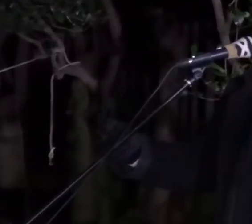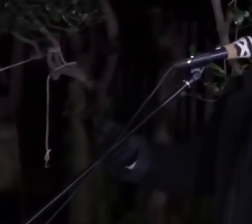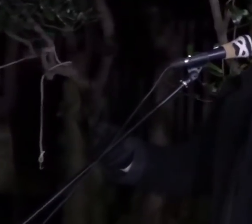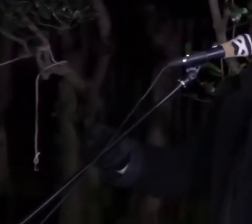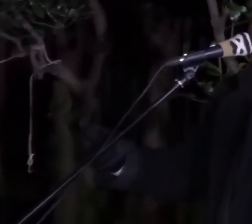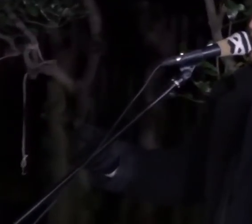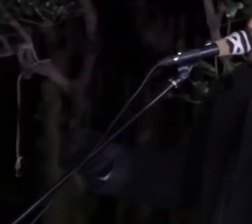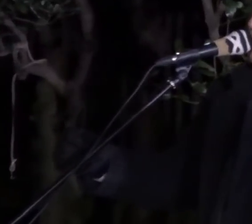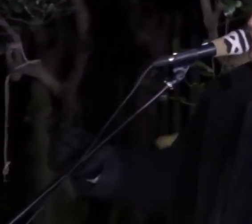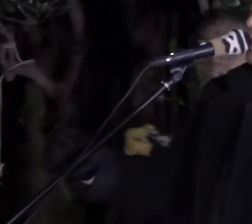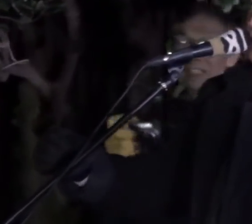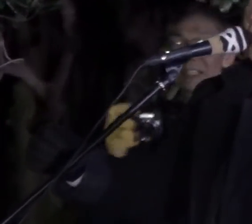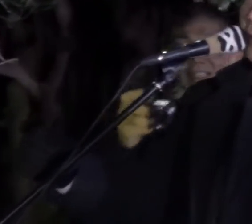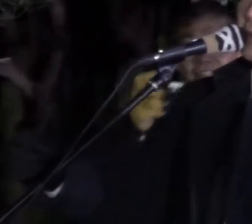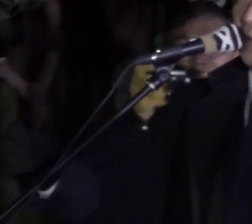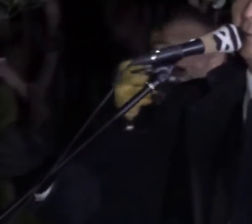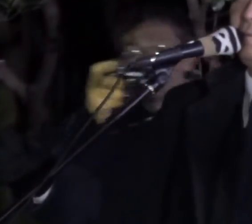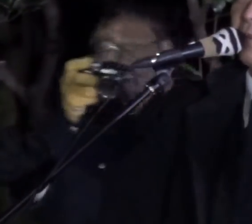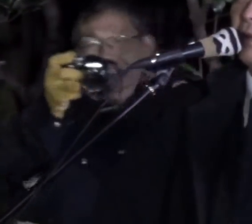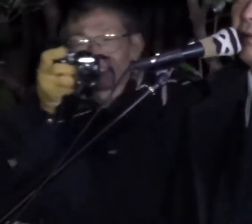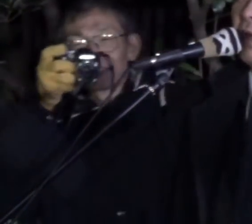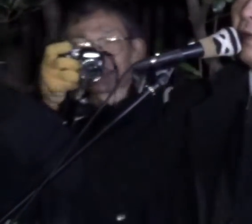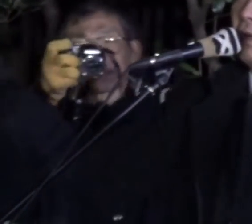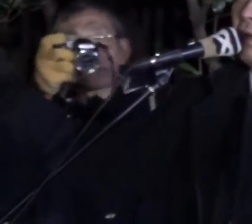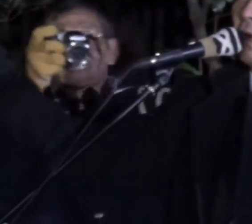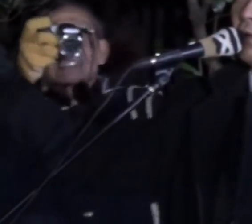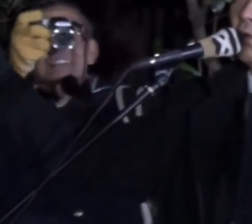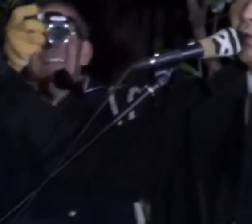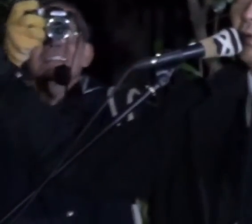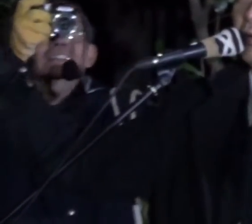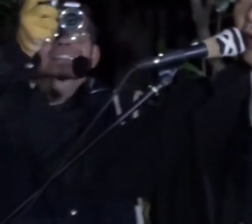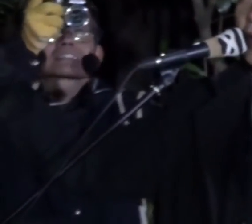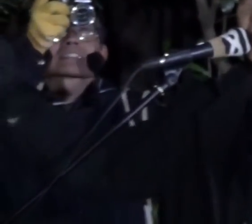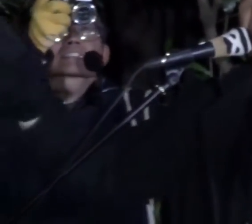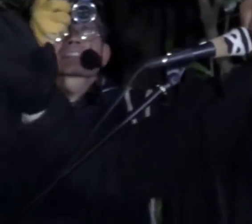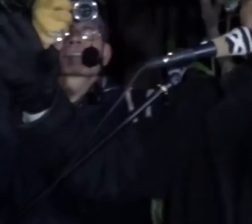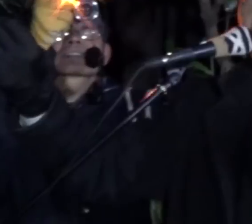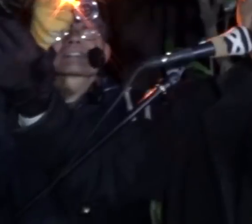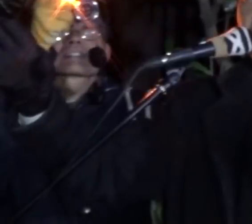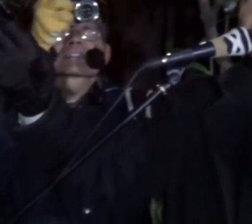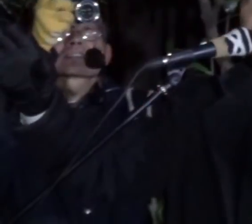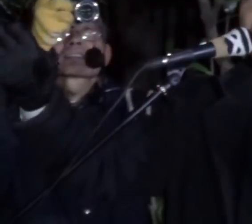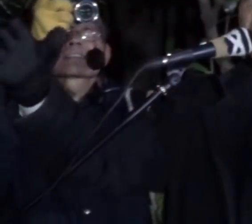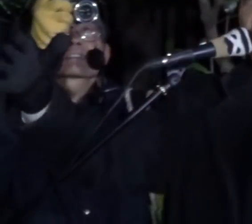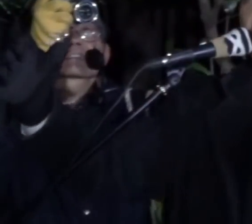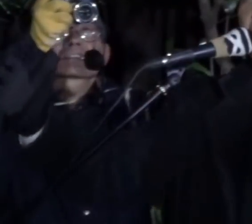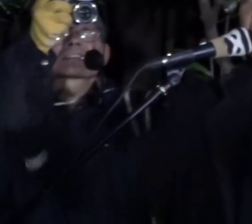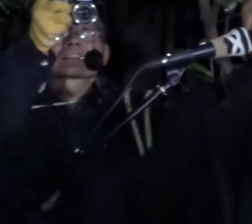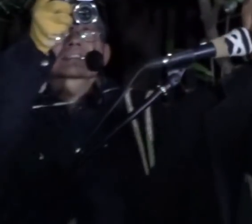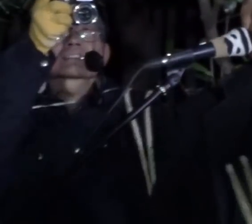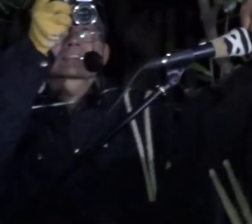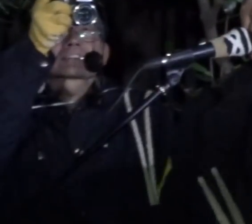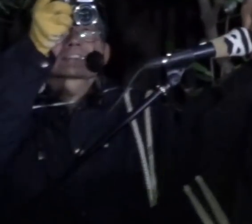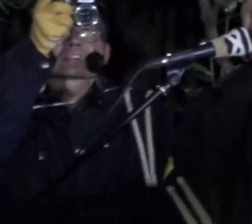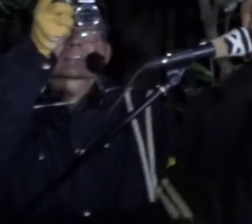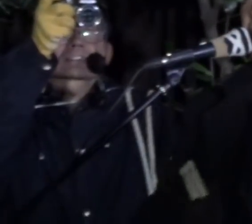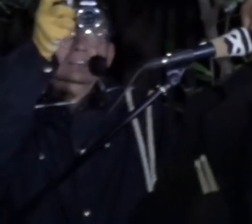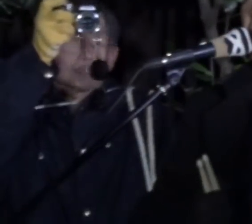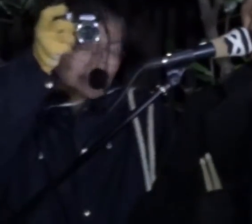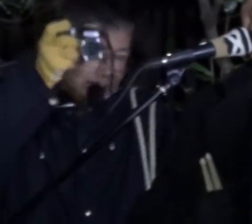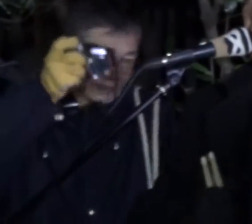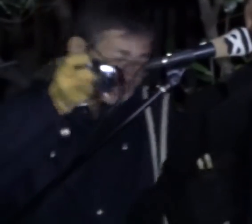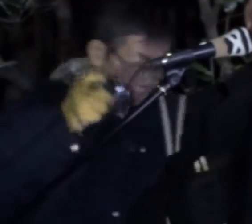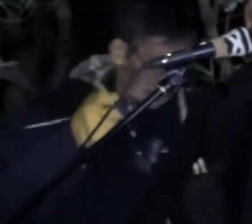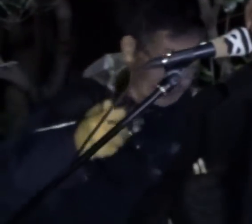も台風の日もずっとやってました。でありがたいことに皆さんこうやって来てくださることになって